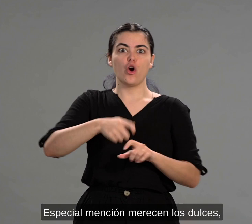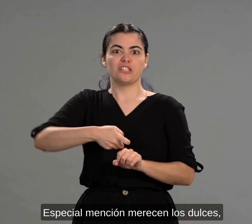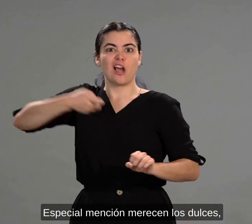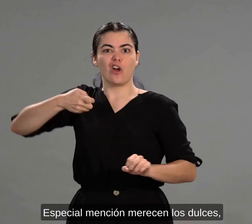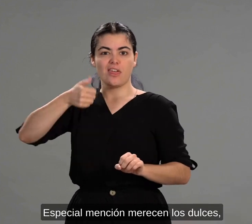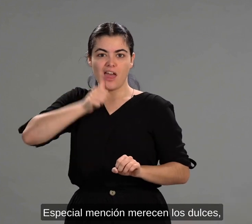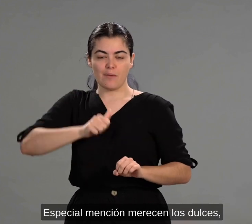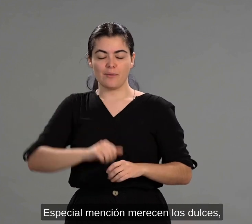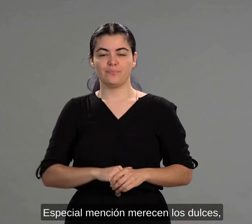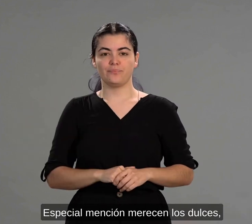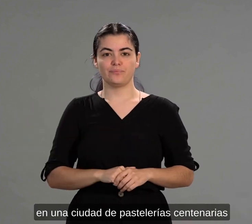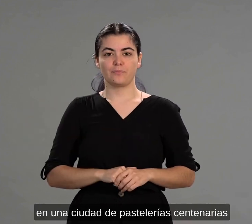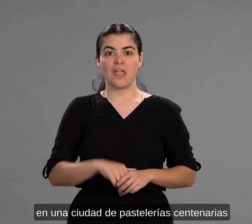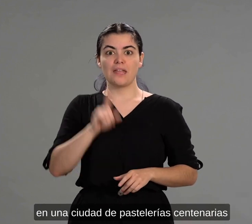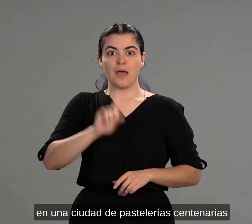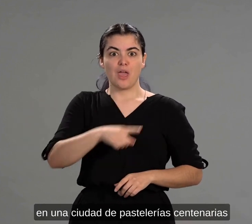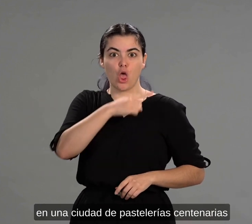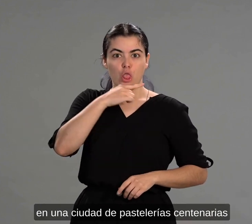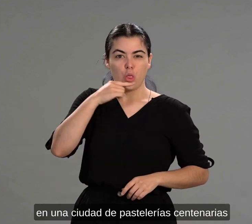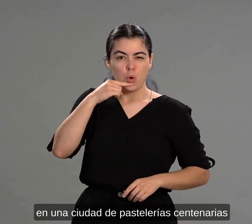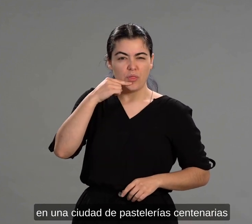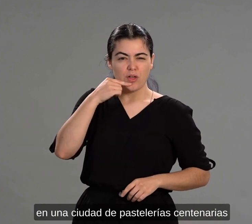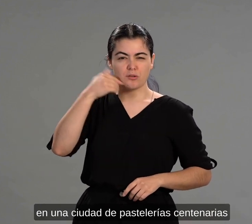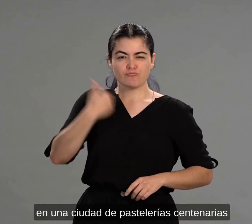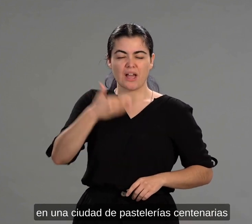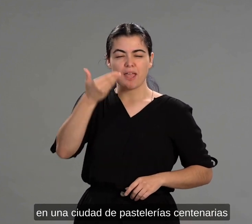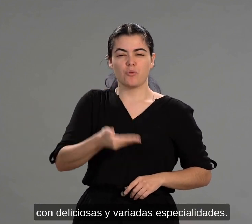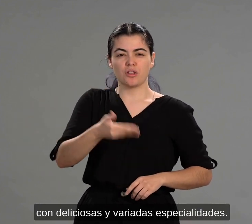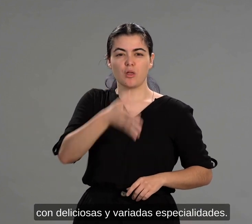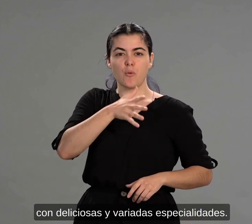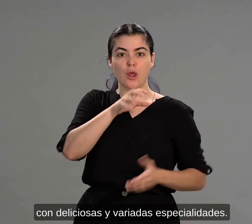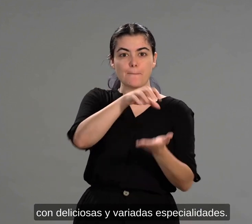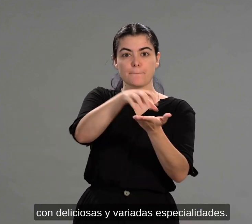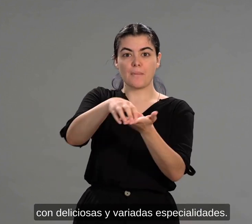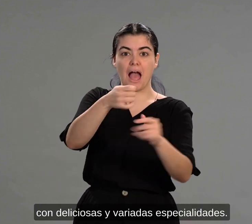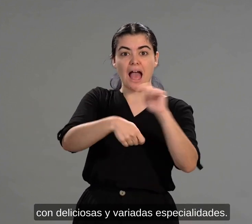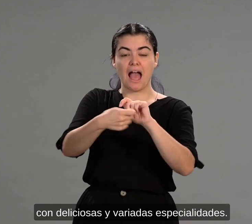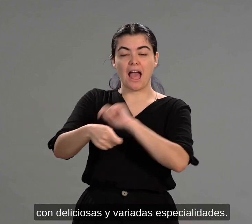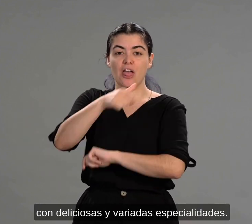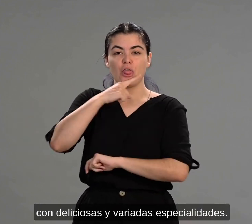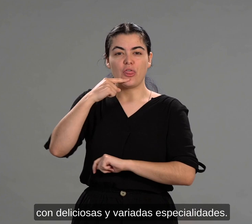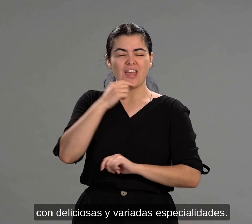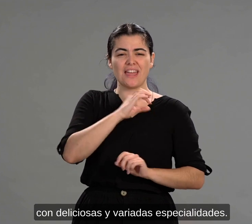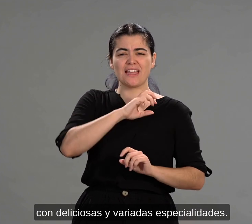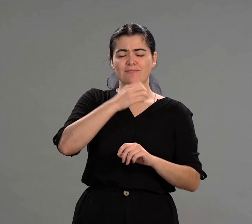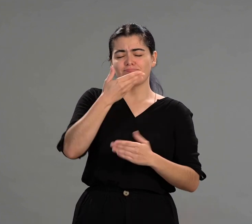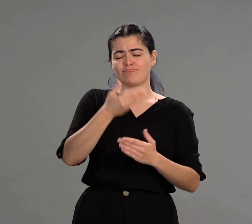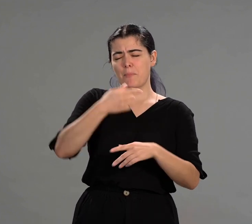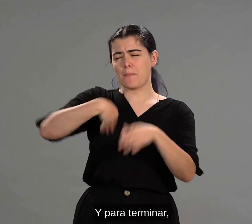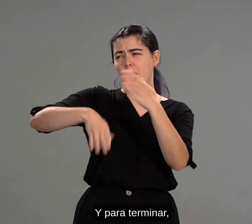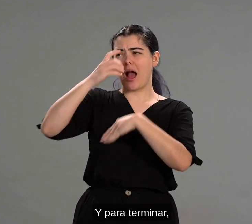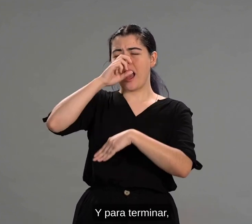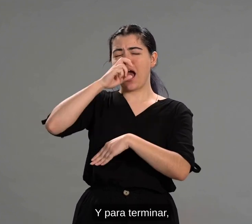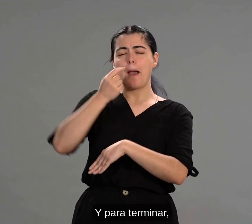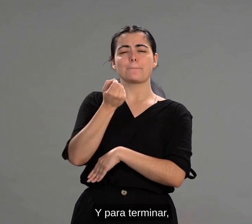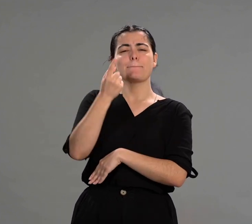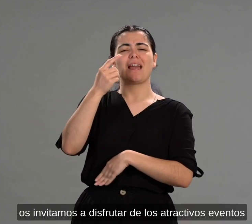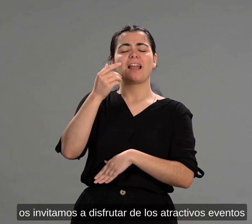mención merecen los dulces en una ciudad de pastelerías centenarias con deliciosas y variadas especialidades. Y para terminar, os